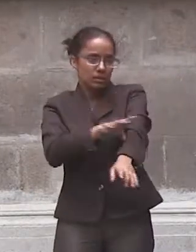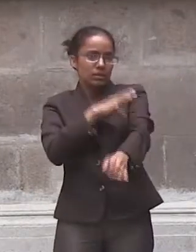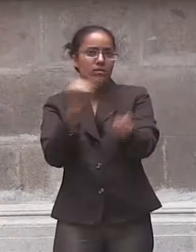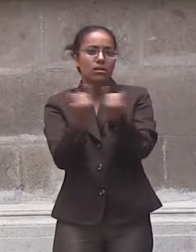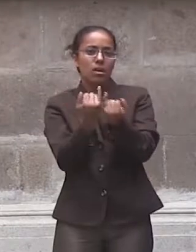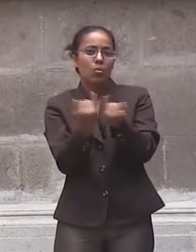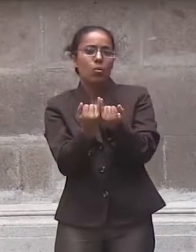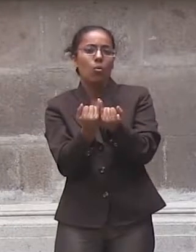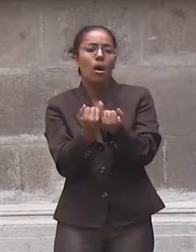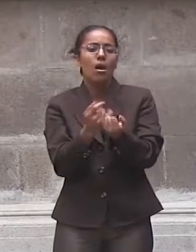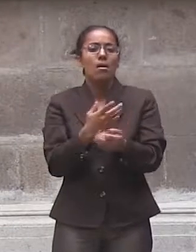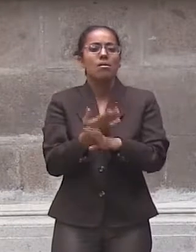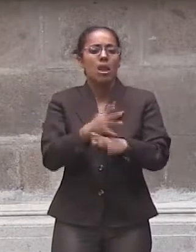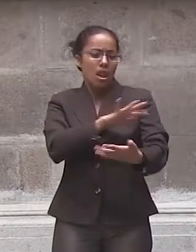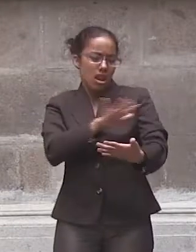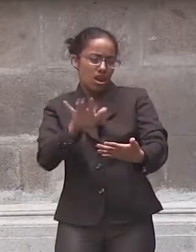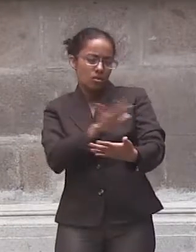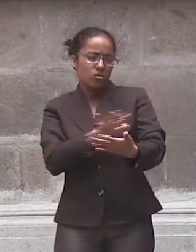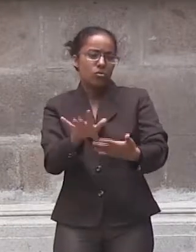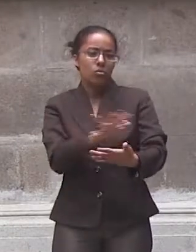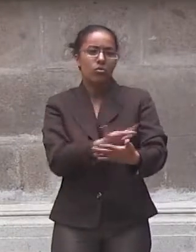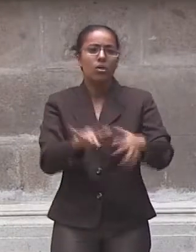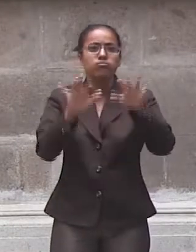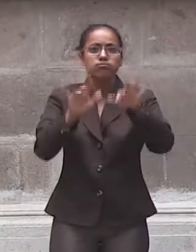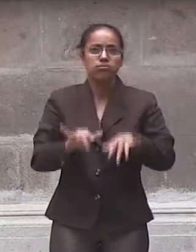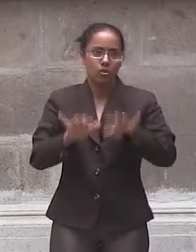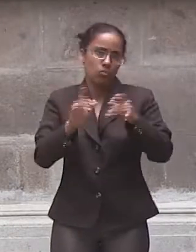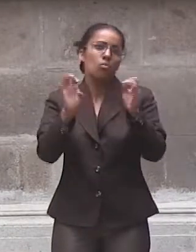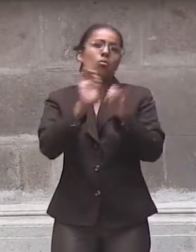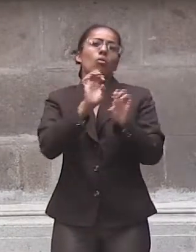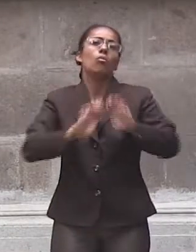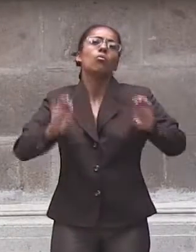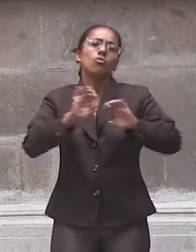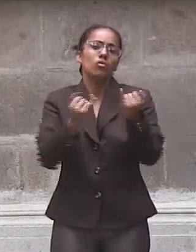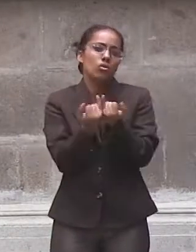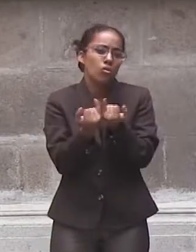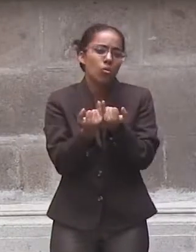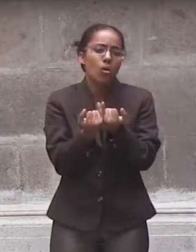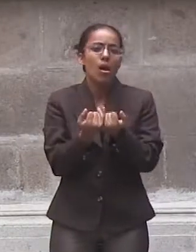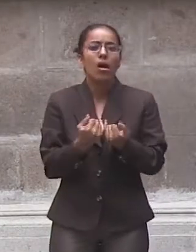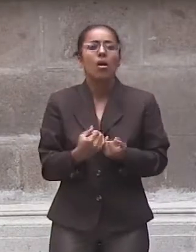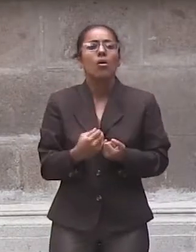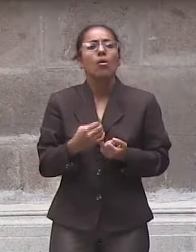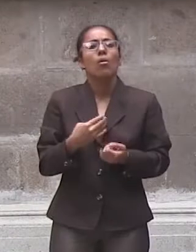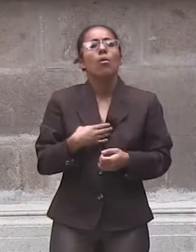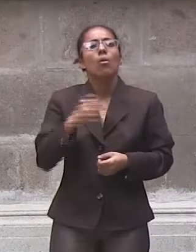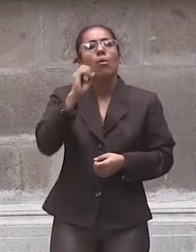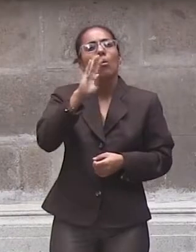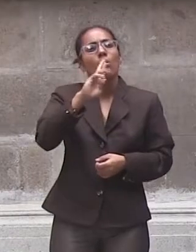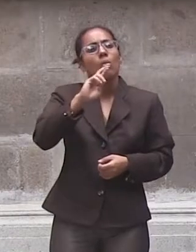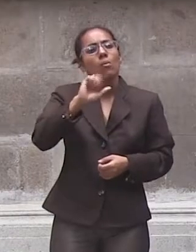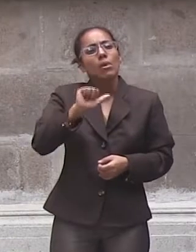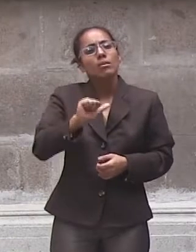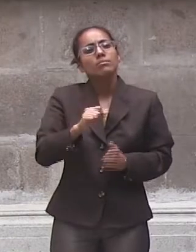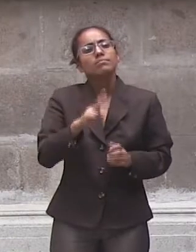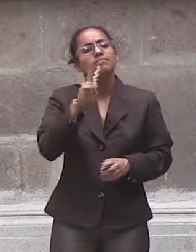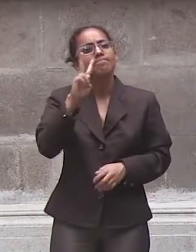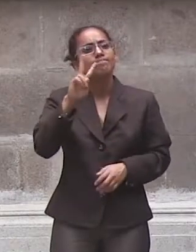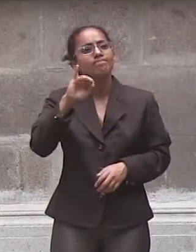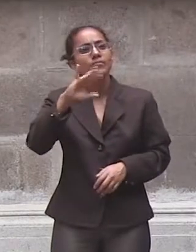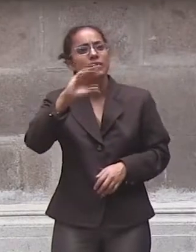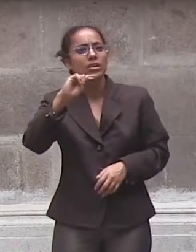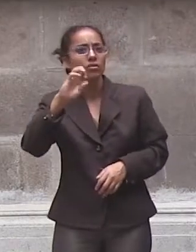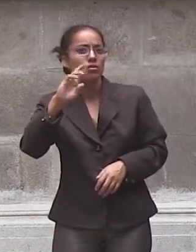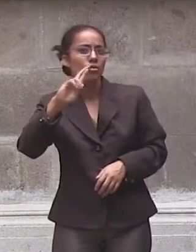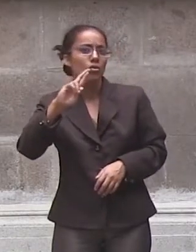una pre lectura electrónica que quizás se hace referencia a la obra de víctor grippo y otros artistas